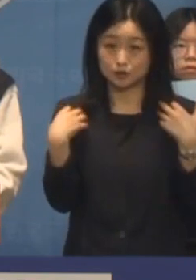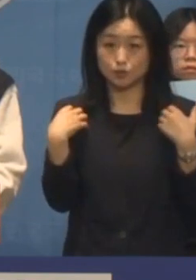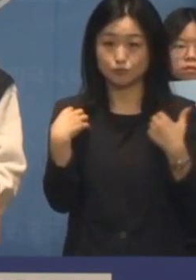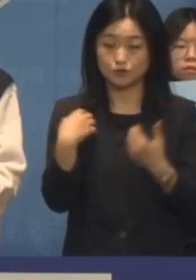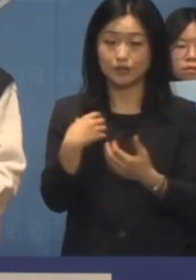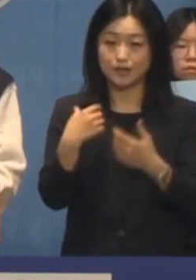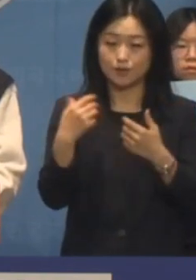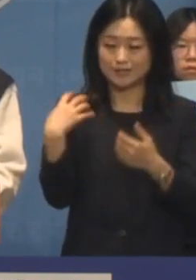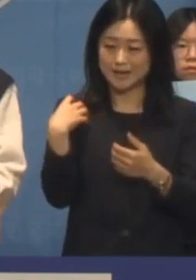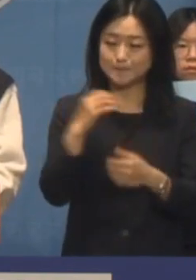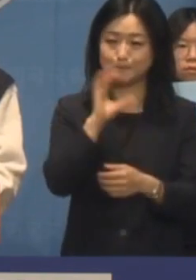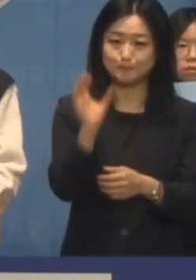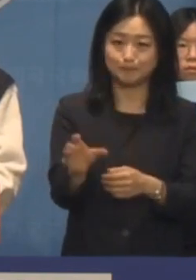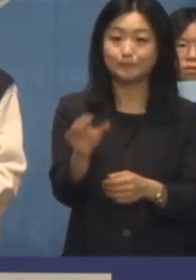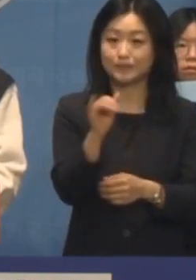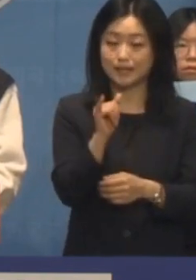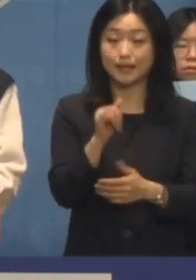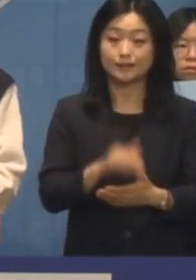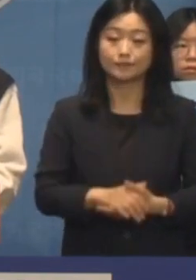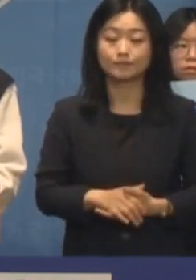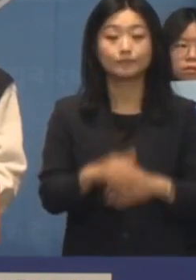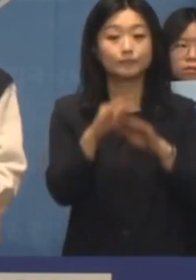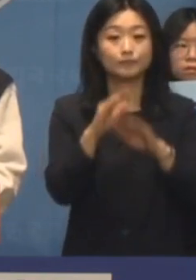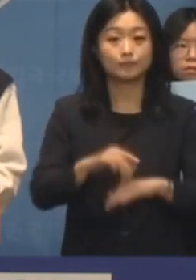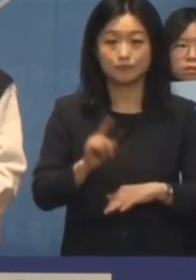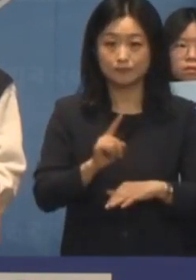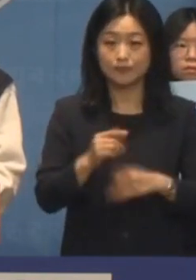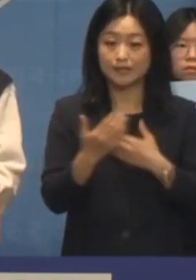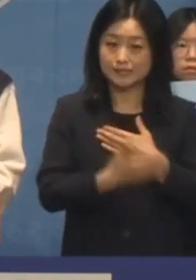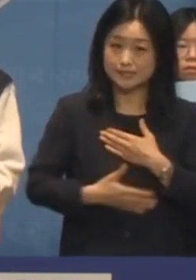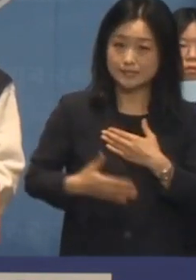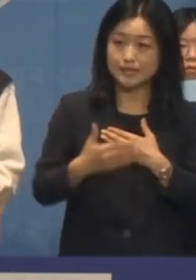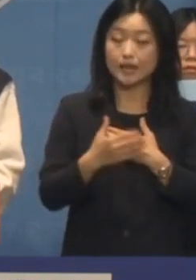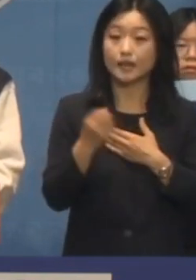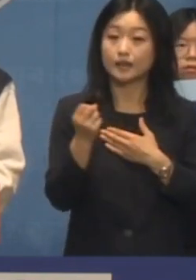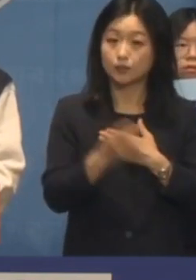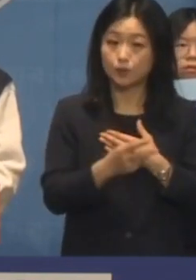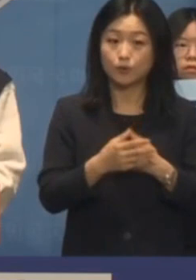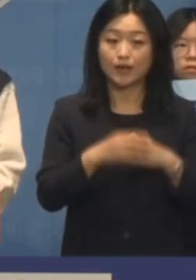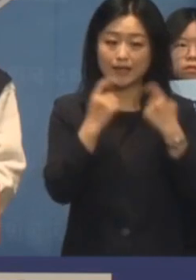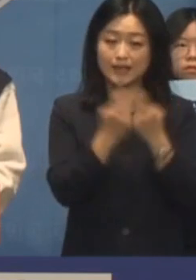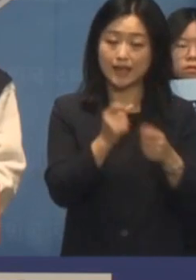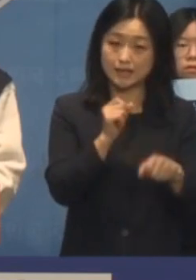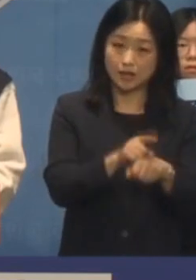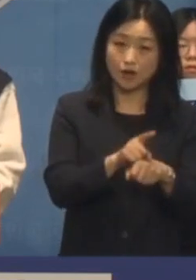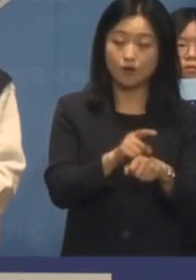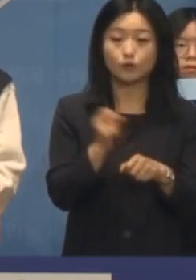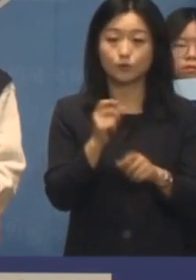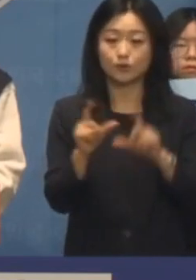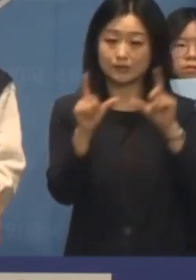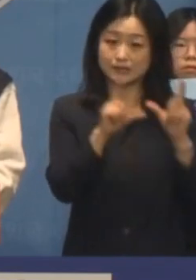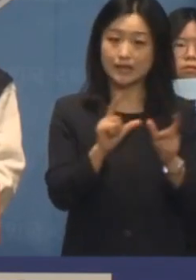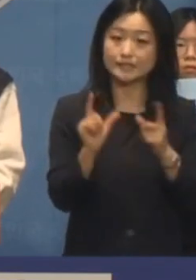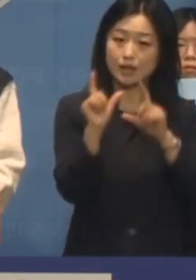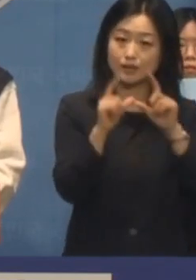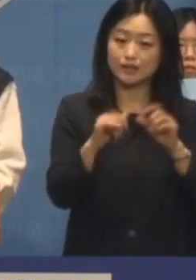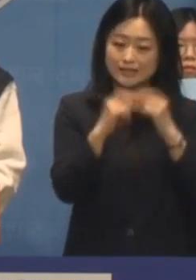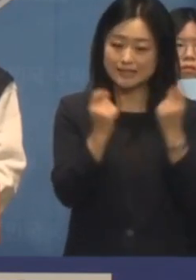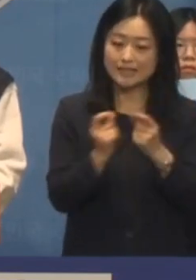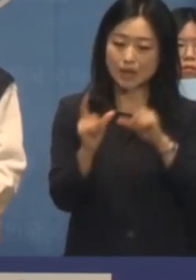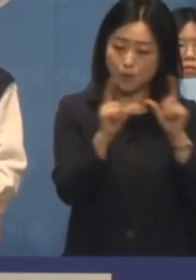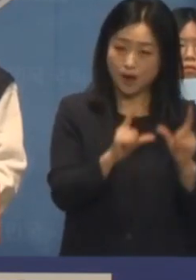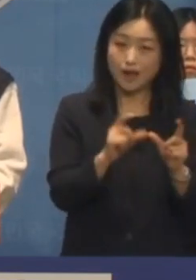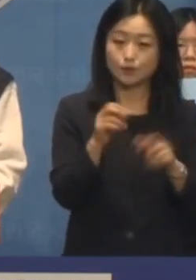있다. 우리가 요구하는 학생인권법의 주요 내용은 신체, 개성 실현, 사생활의 자유 등 학생의 기본권 보장,